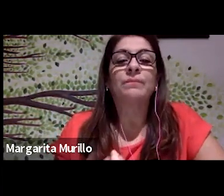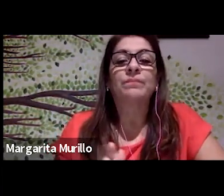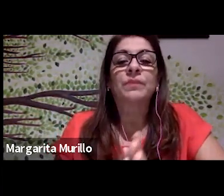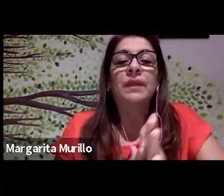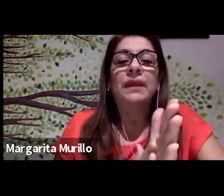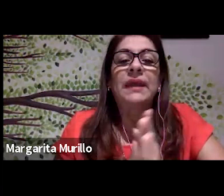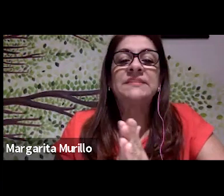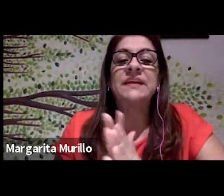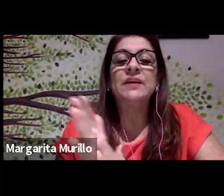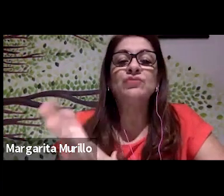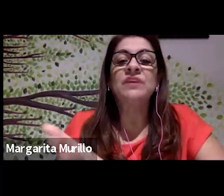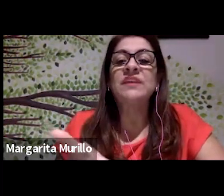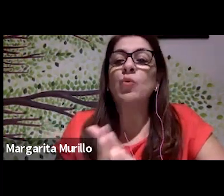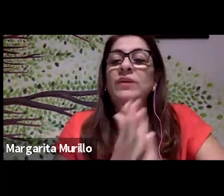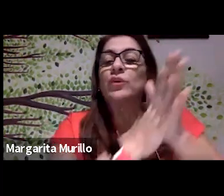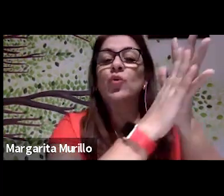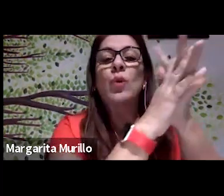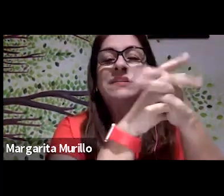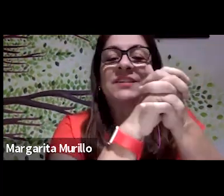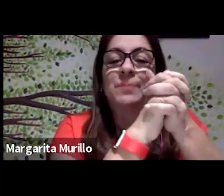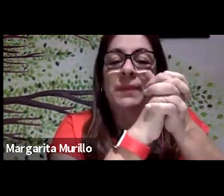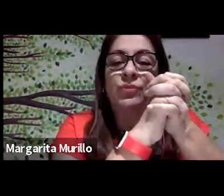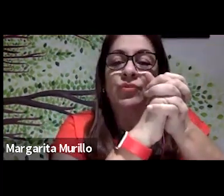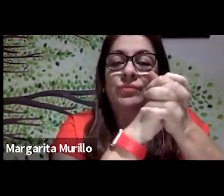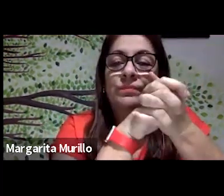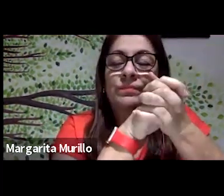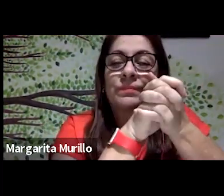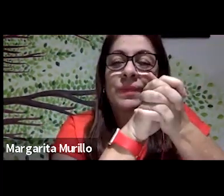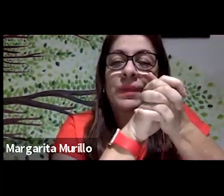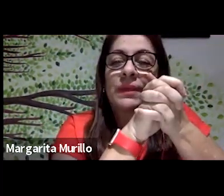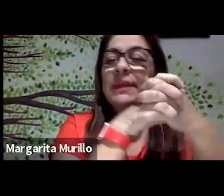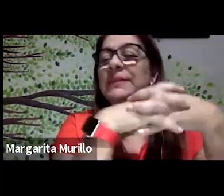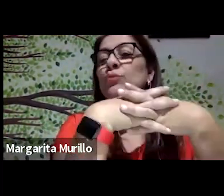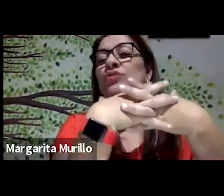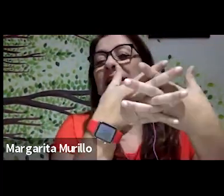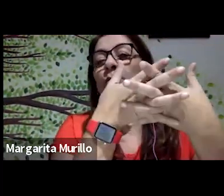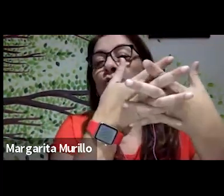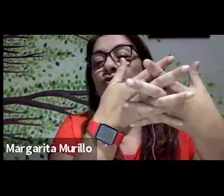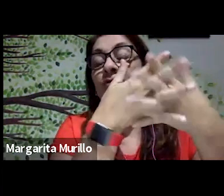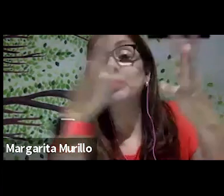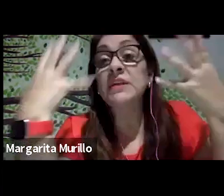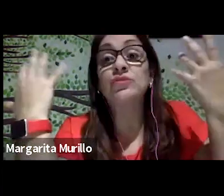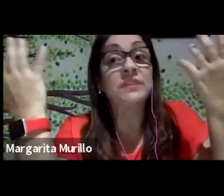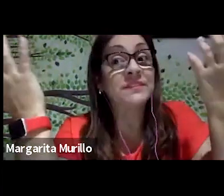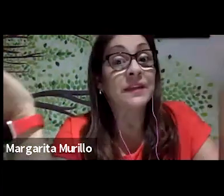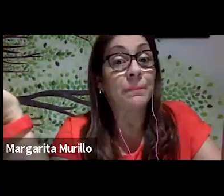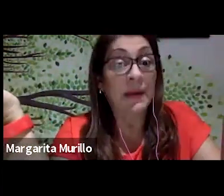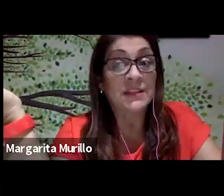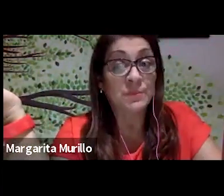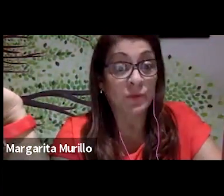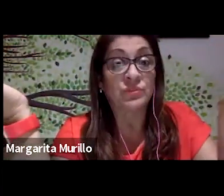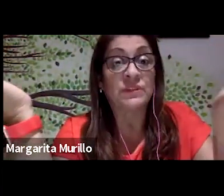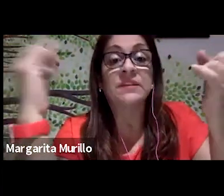hablado estaría usted de acuerdo en Cuáles aspectos qué te gustaría a vos puedes contestar